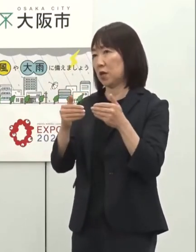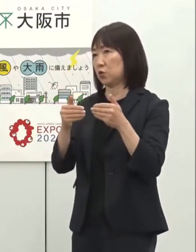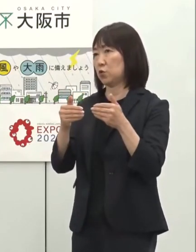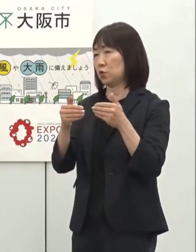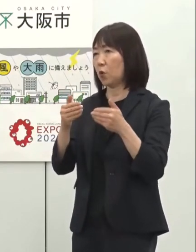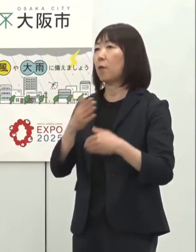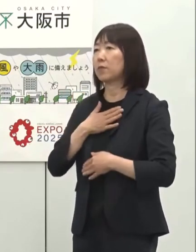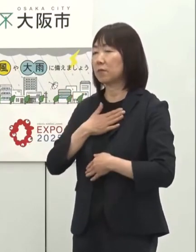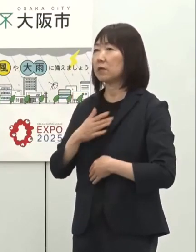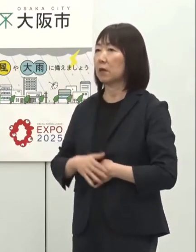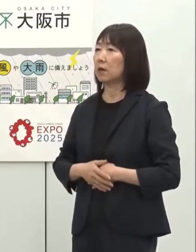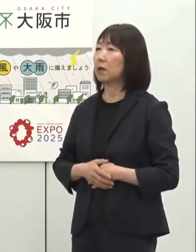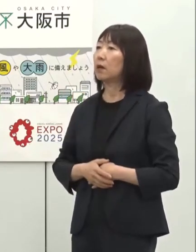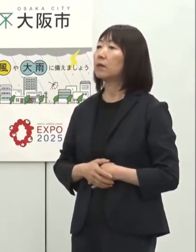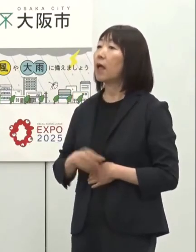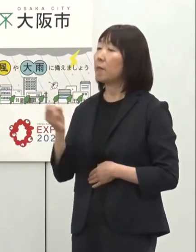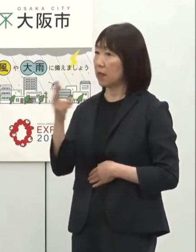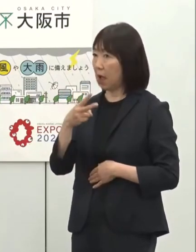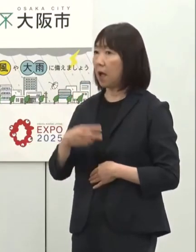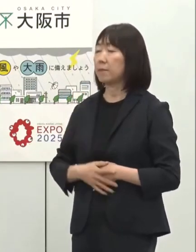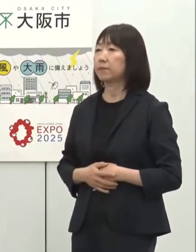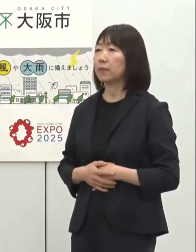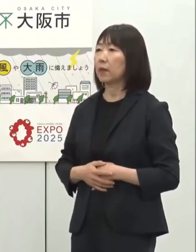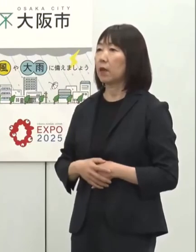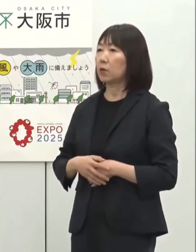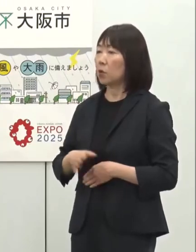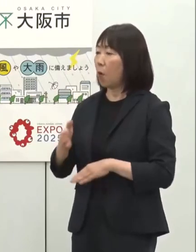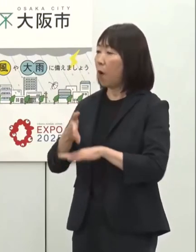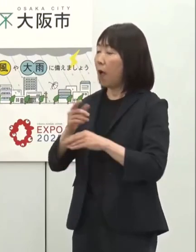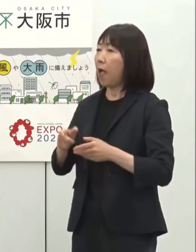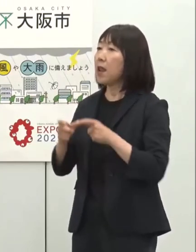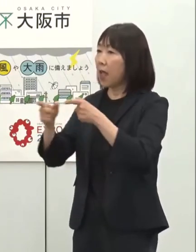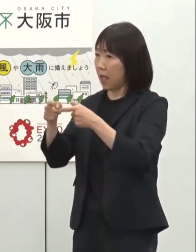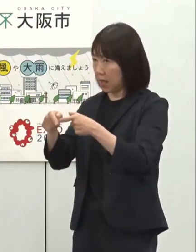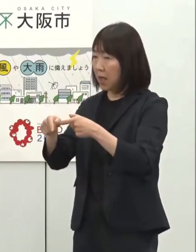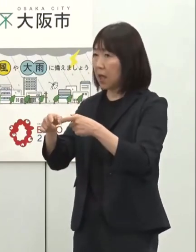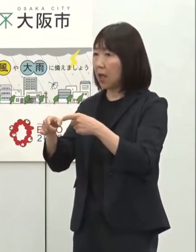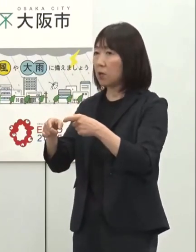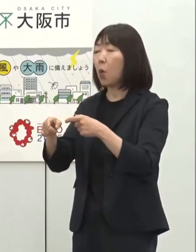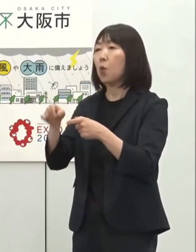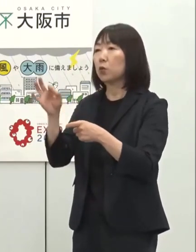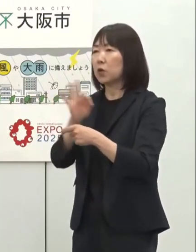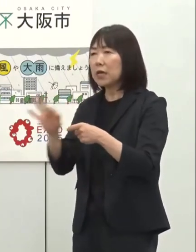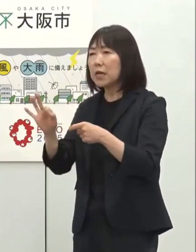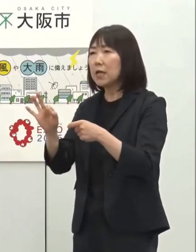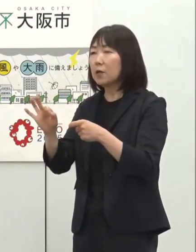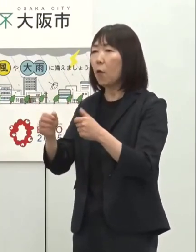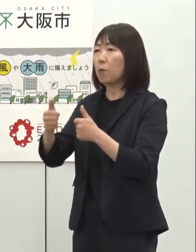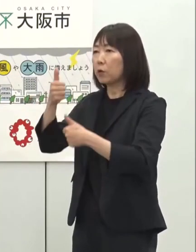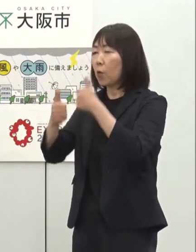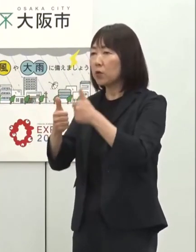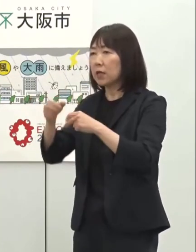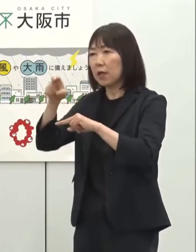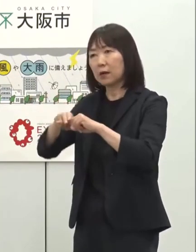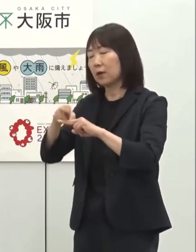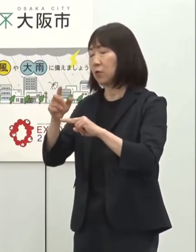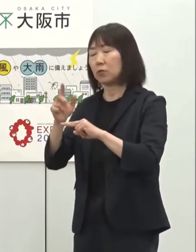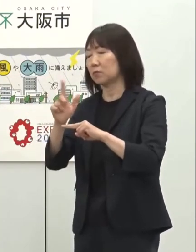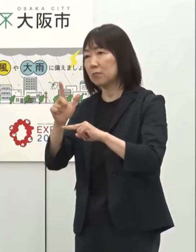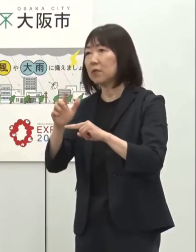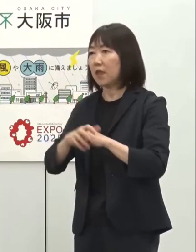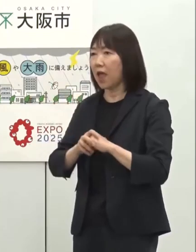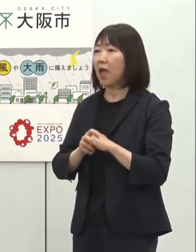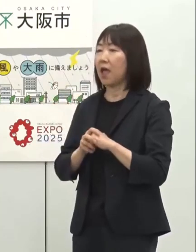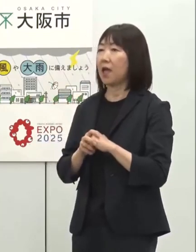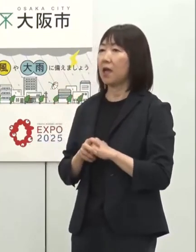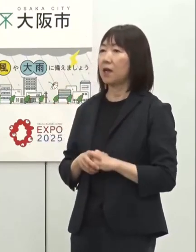ますあの重ねてのありますがあの遍歴費競争に参加するというよりはま生存趣旨に乗とってですねあの大阪